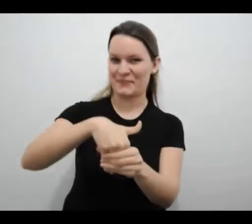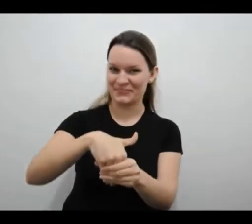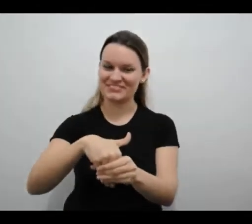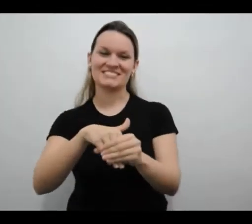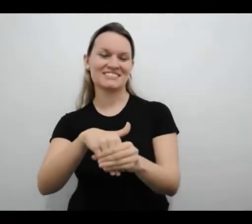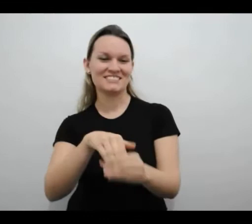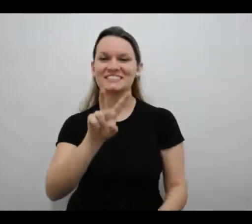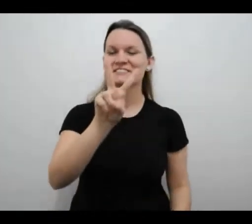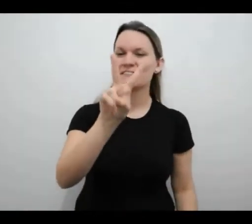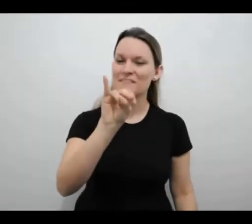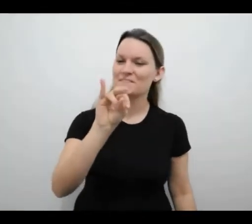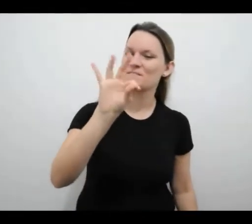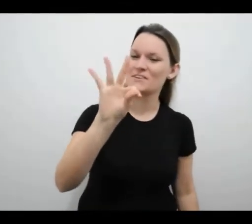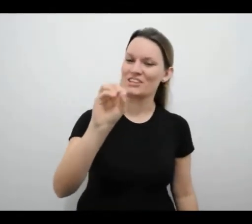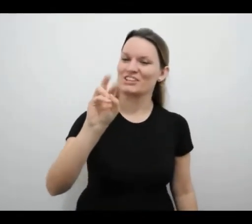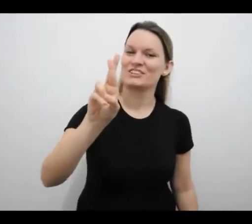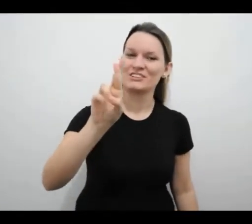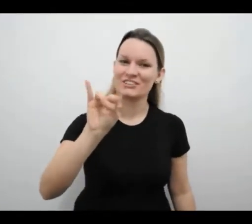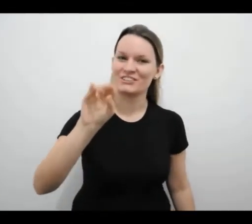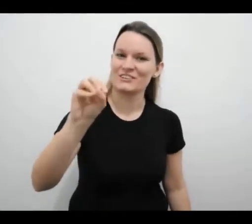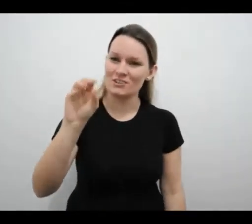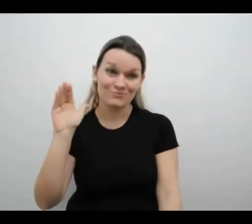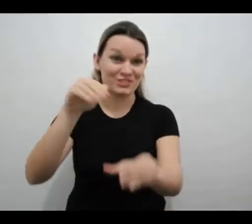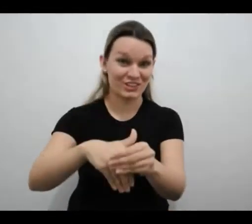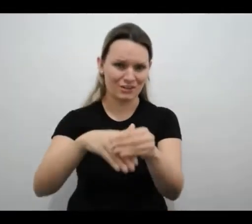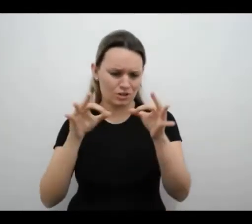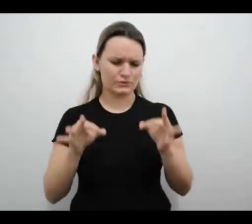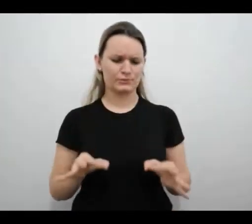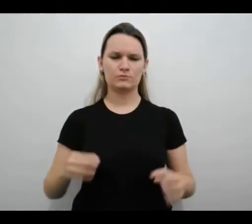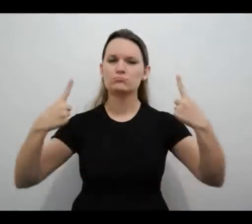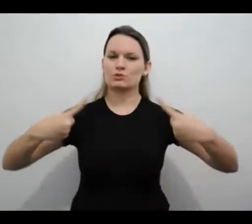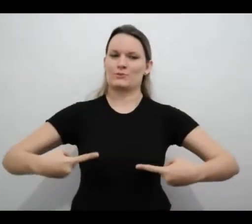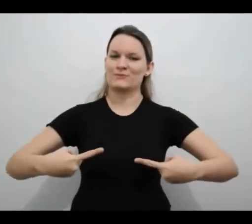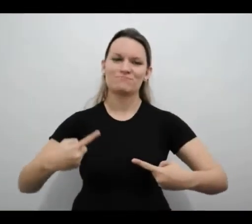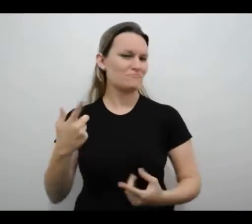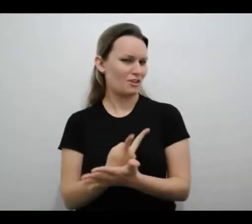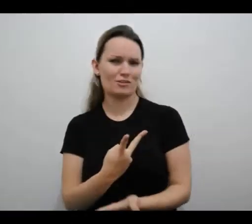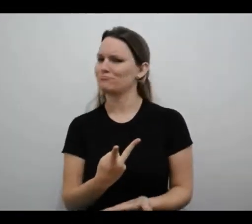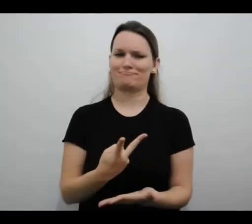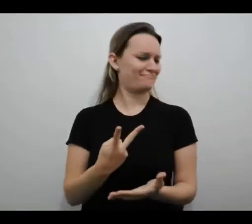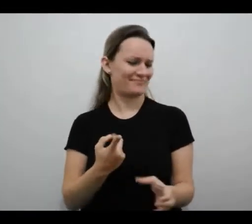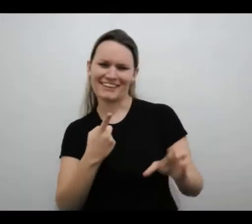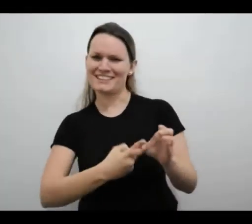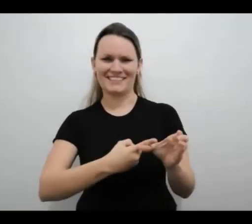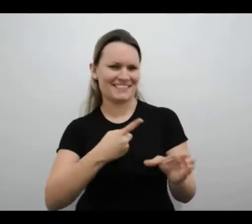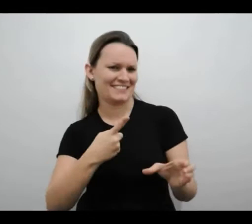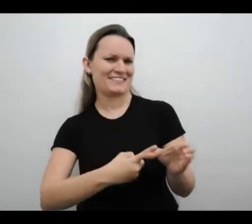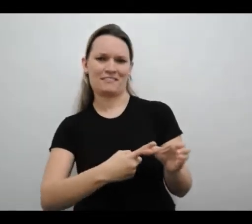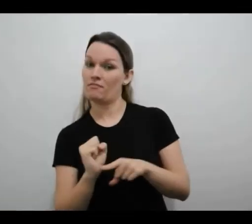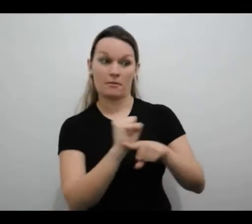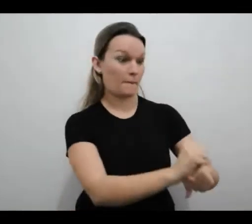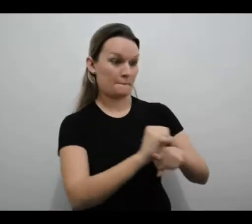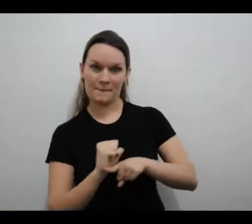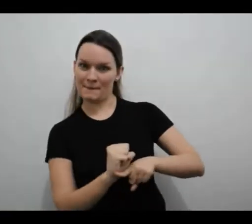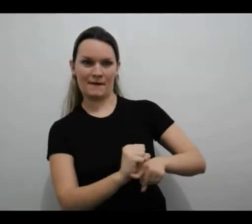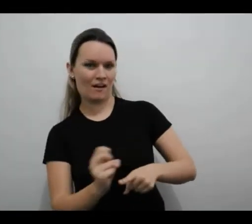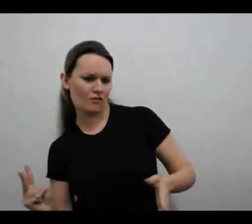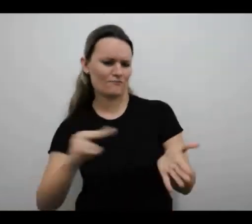Todo mundo vai votar Vitório nessa eleição. Honestidade e competência, dessa vez tem erro não.